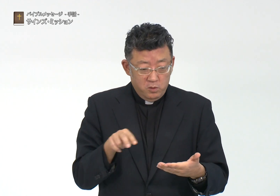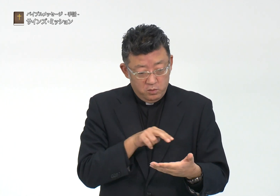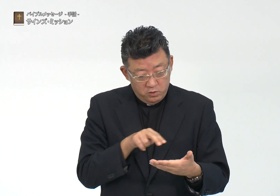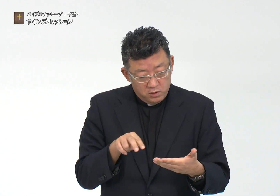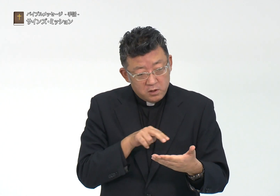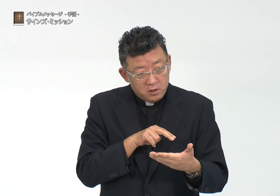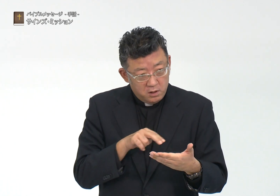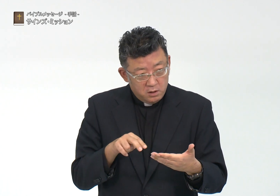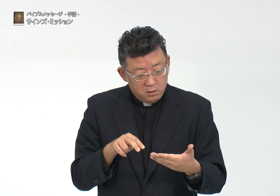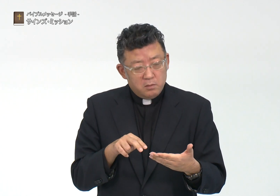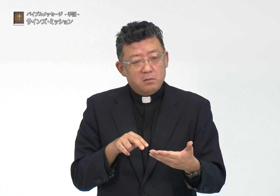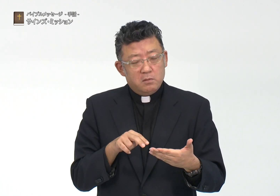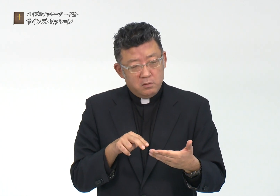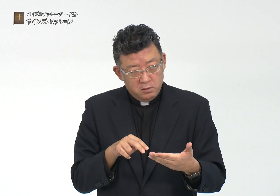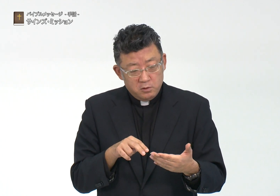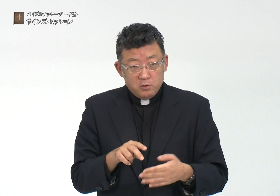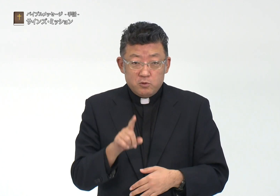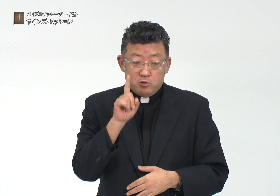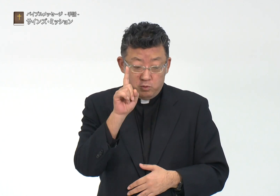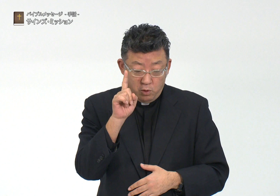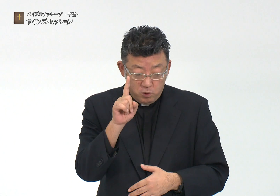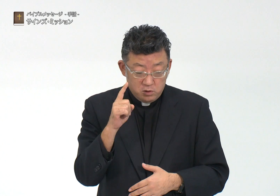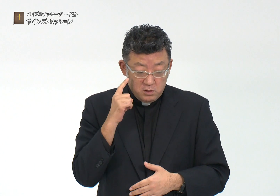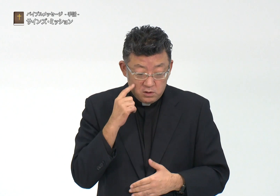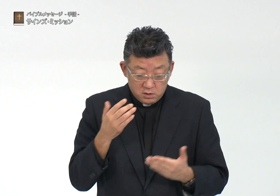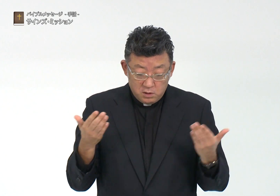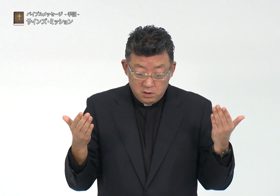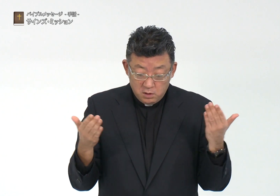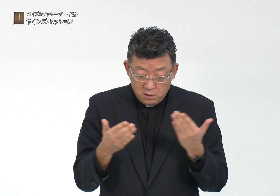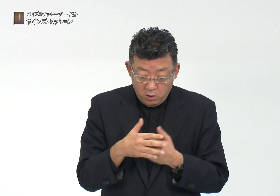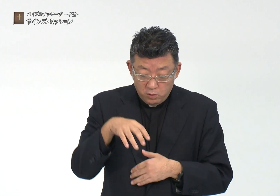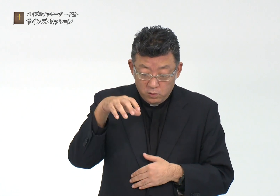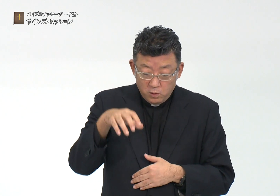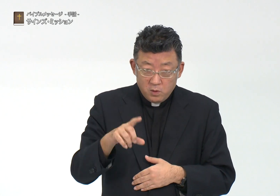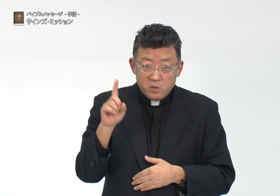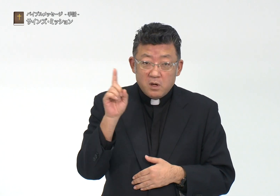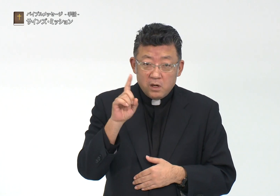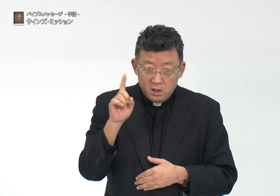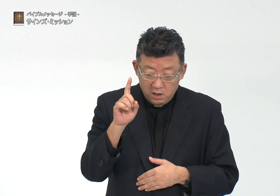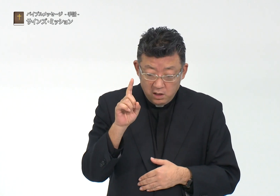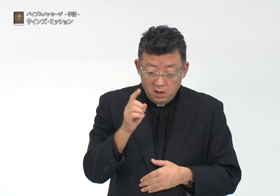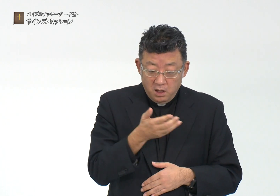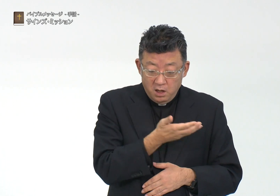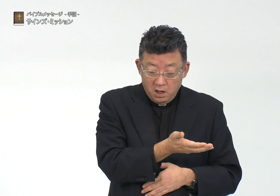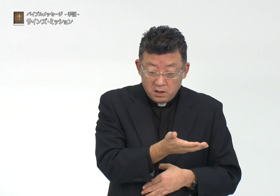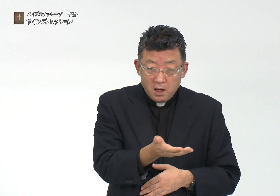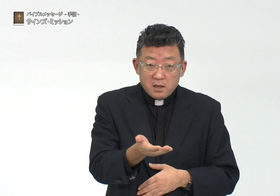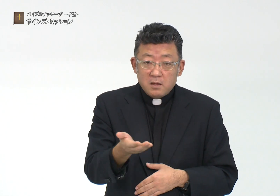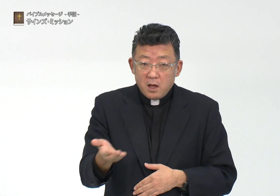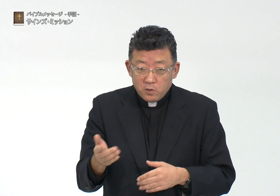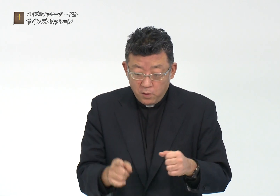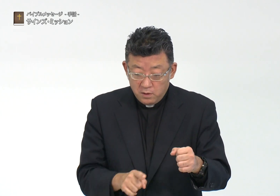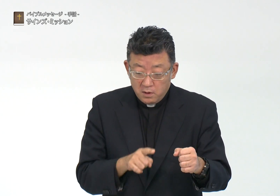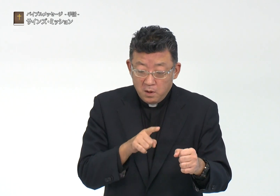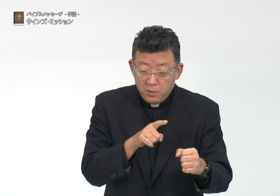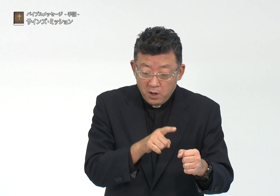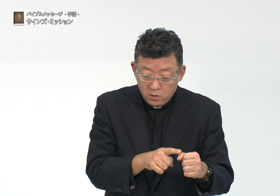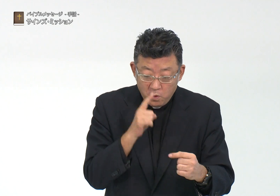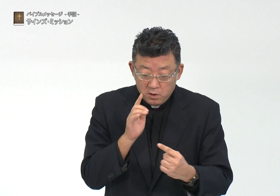でも私もこの場面を読みながら一つ気になったことはあなたがた